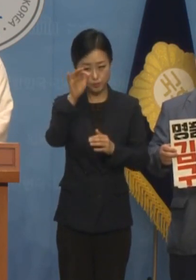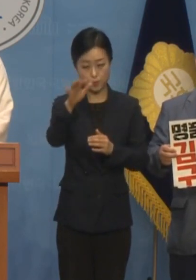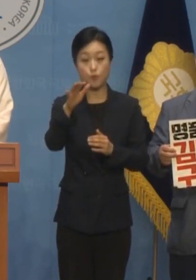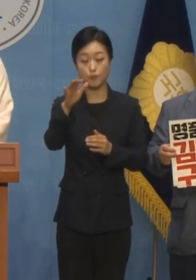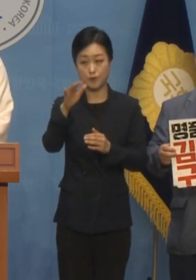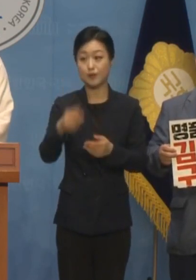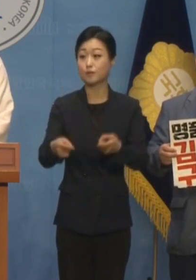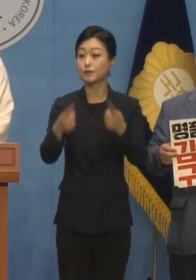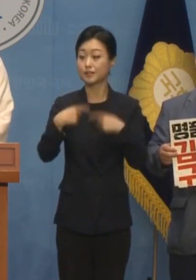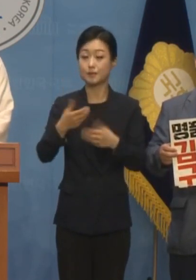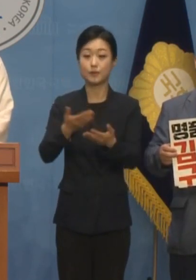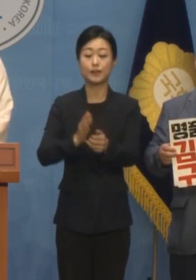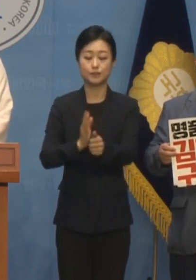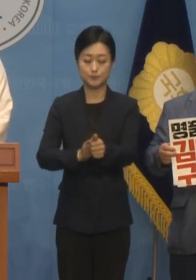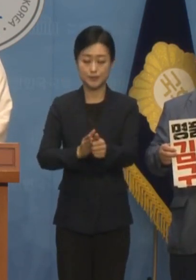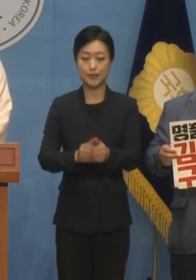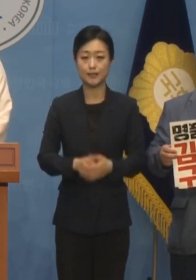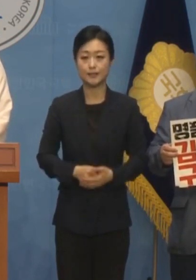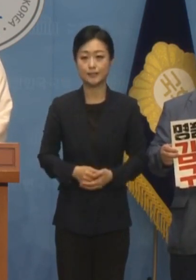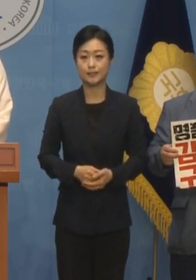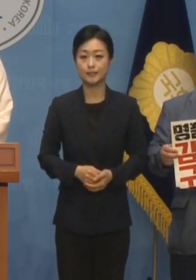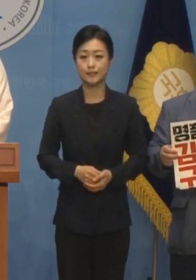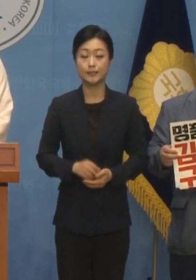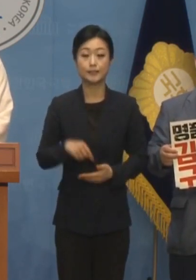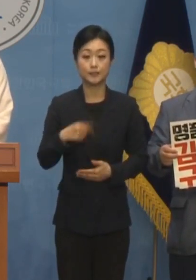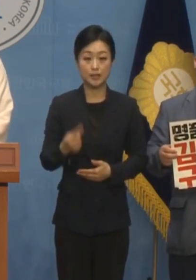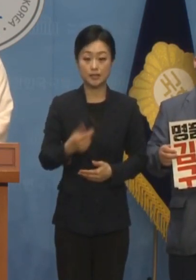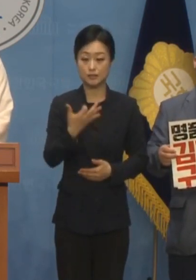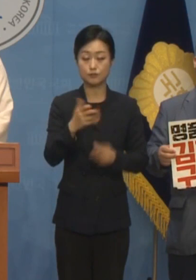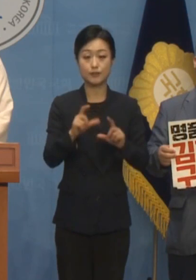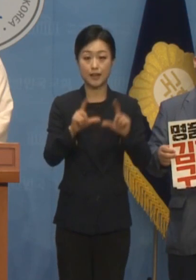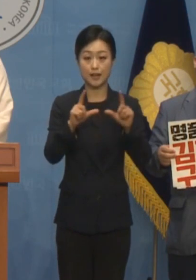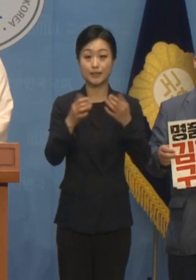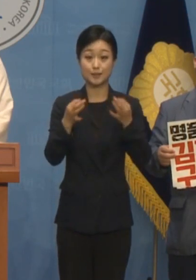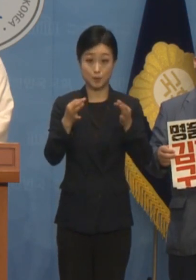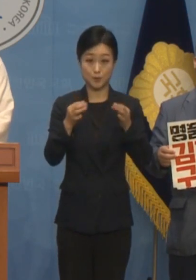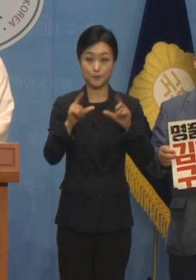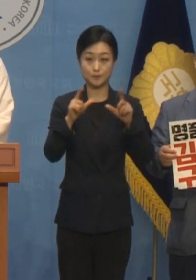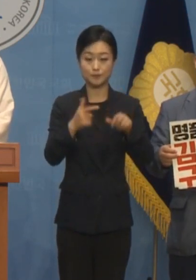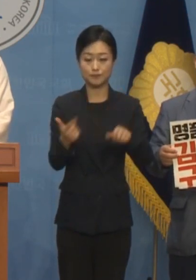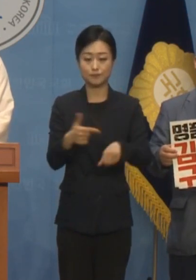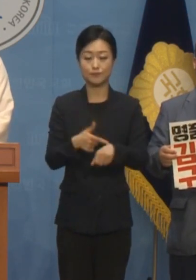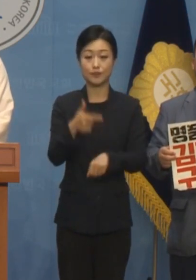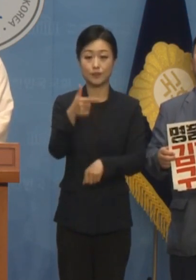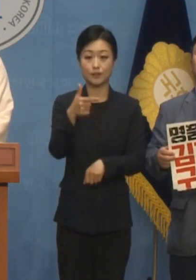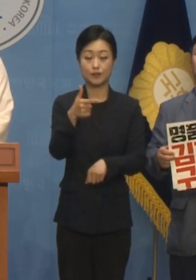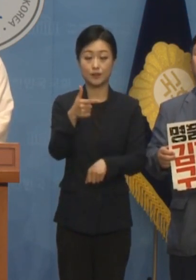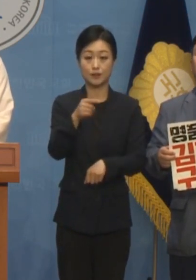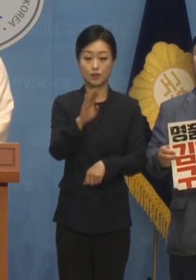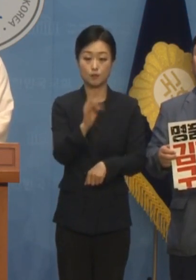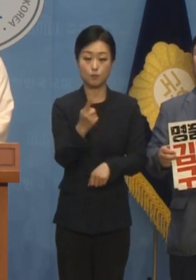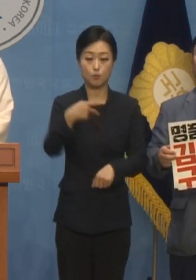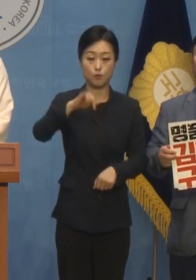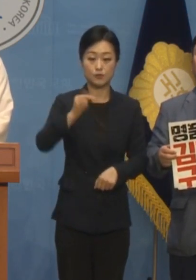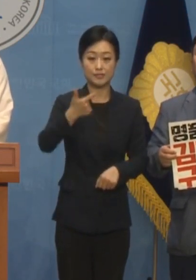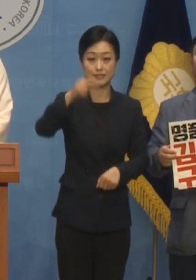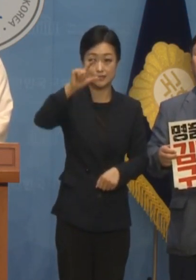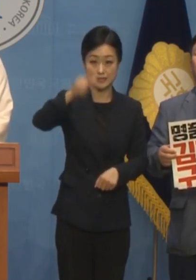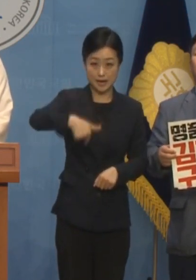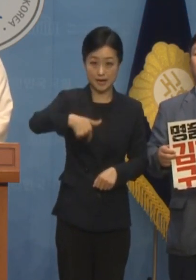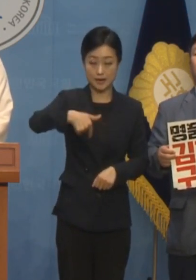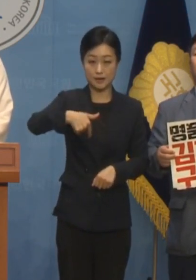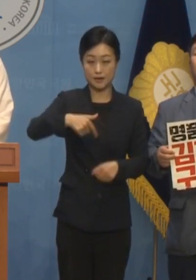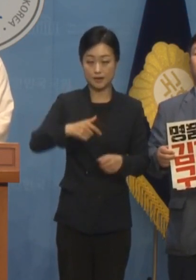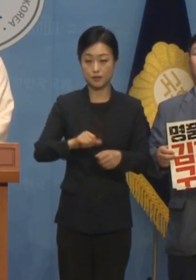잠시라도 함께하여 주시기를 기도합니다. 그리고 19일 금요일 오후 6시 보신각에서 고 최수근 해병 순직